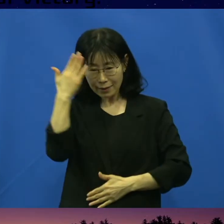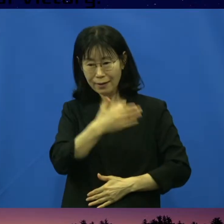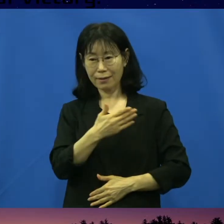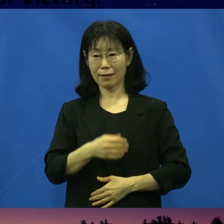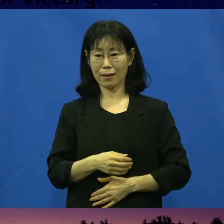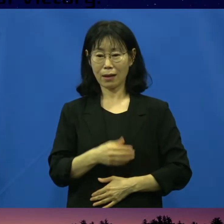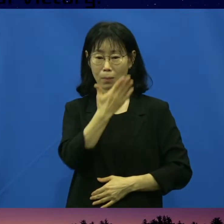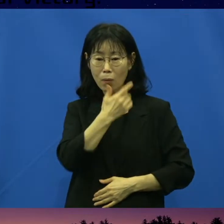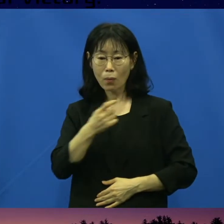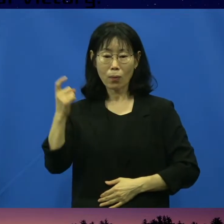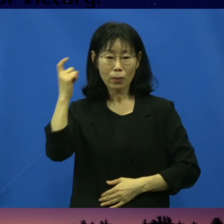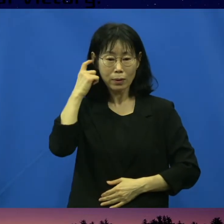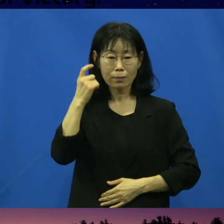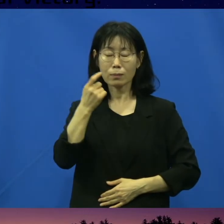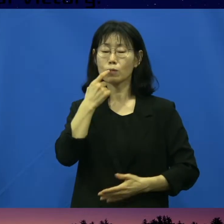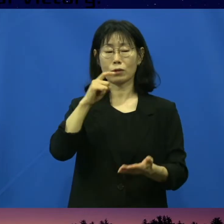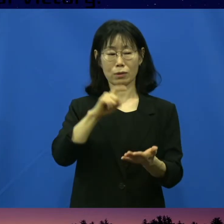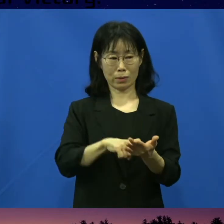아니잖아요.